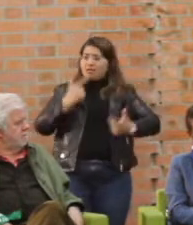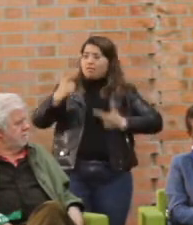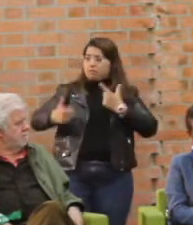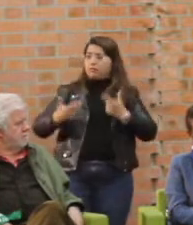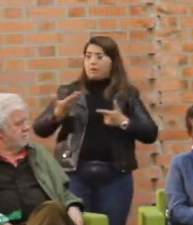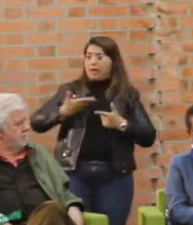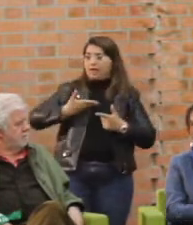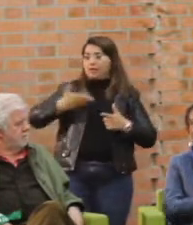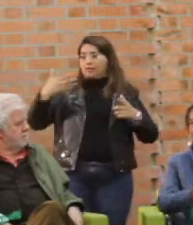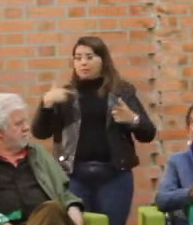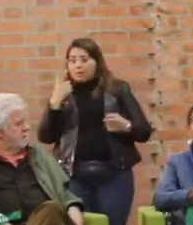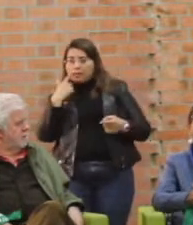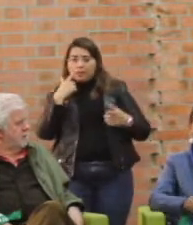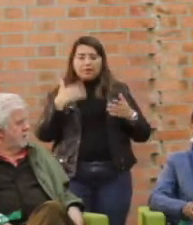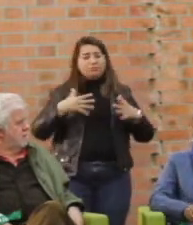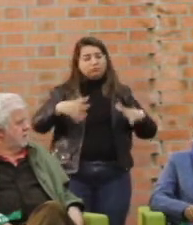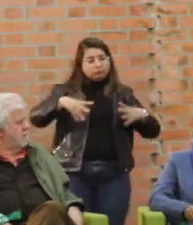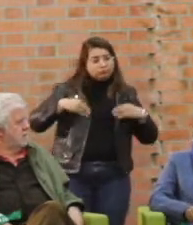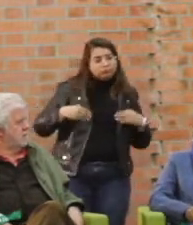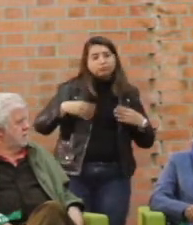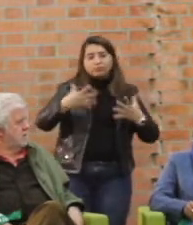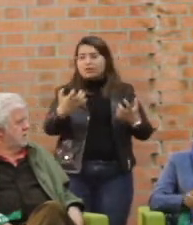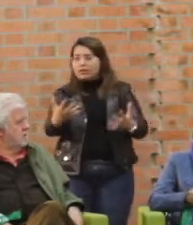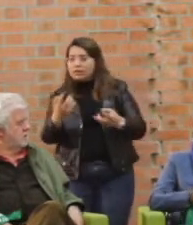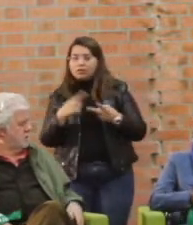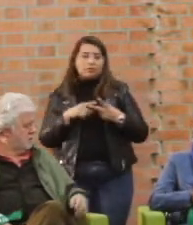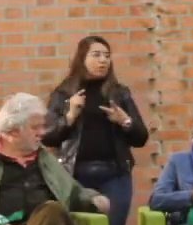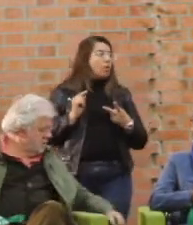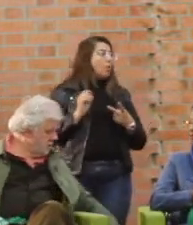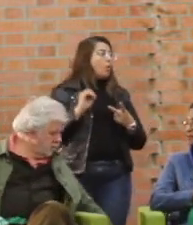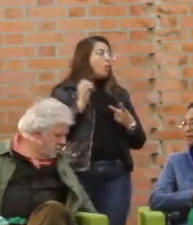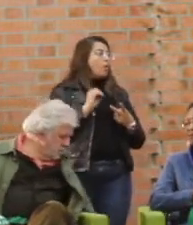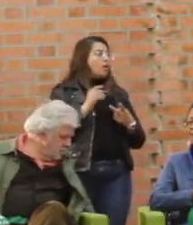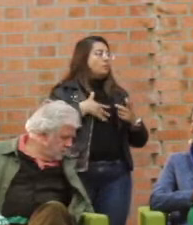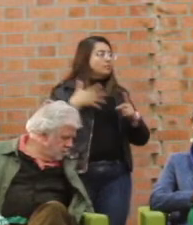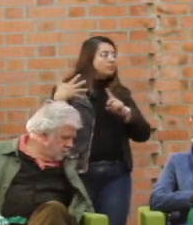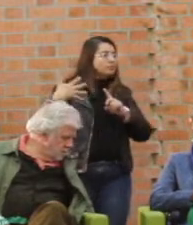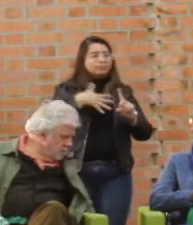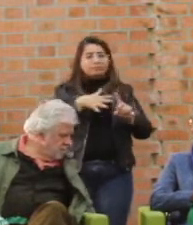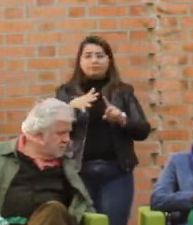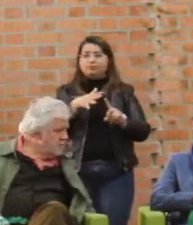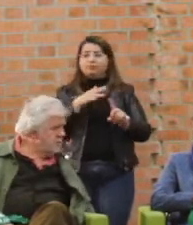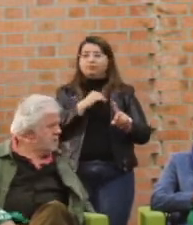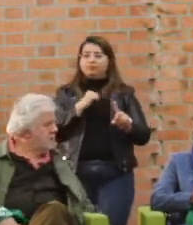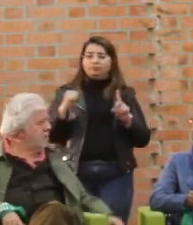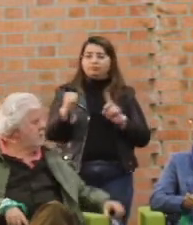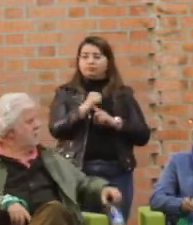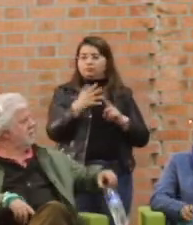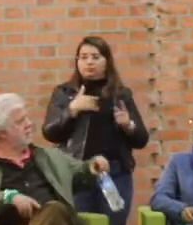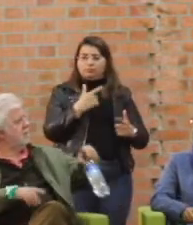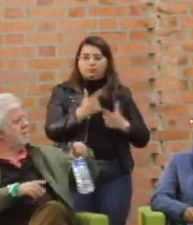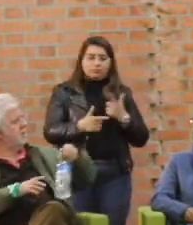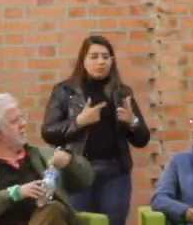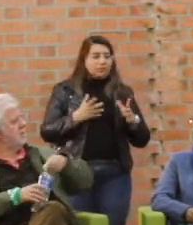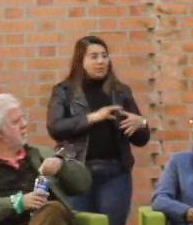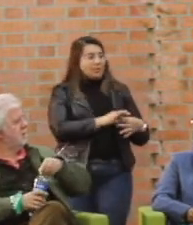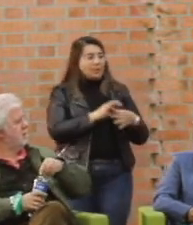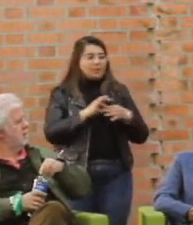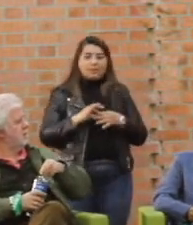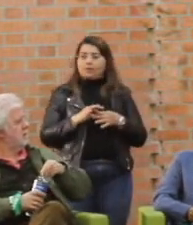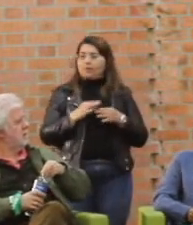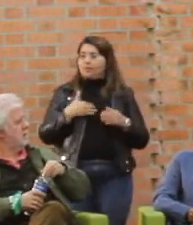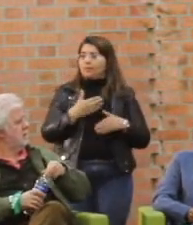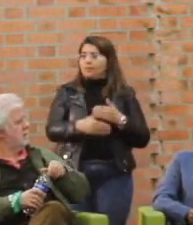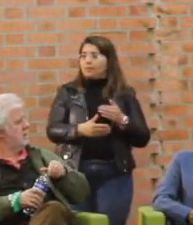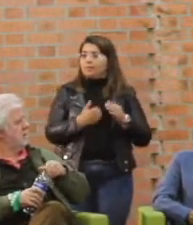maternidades y las paternidades deseadas a la gente que todavía como que está asociada a hay unos cuerpos asociados al uno